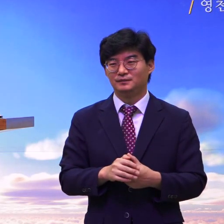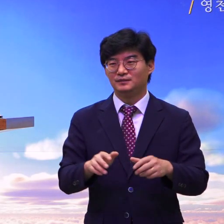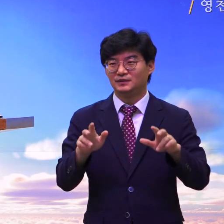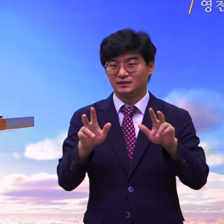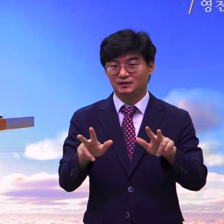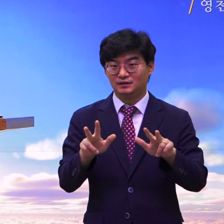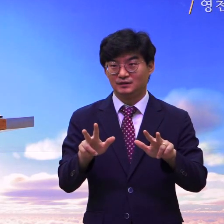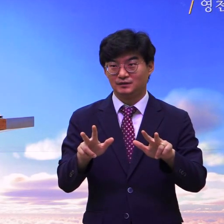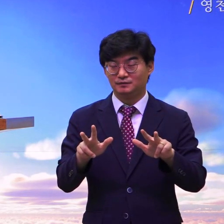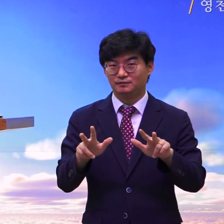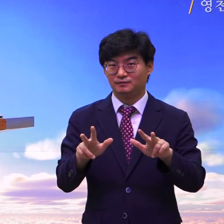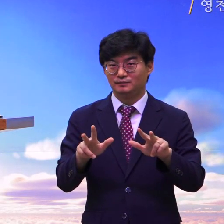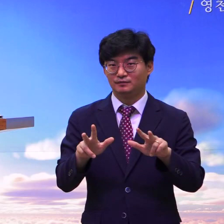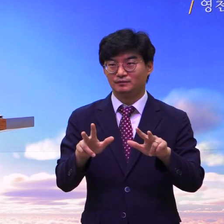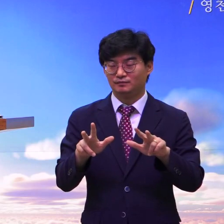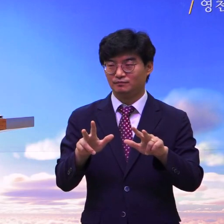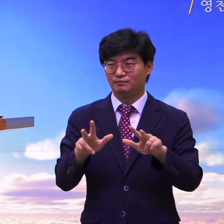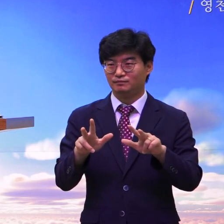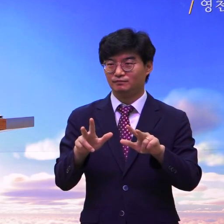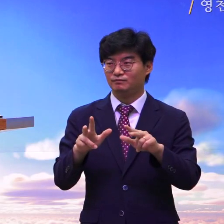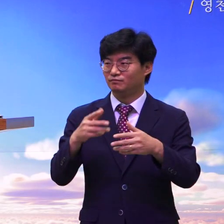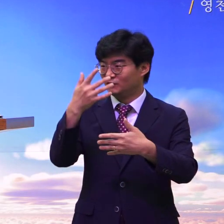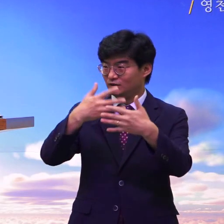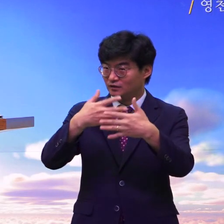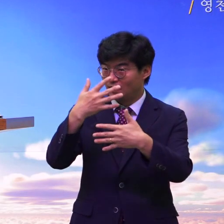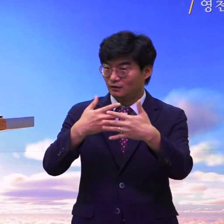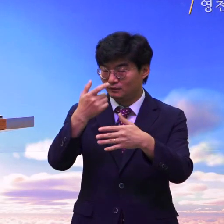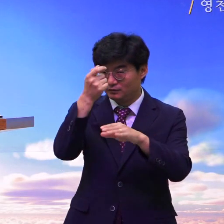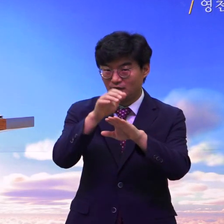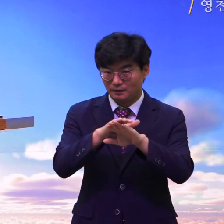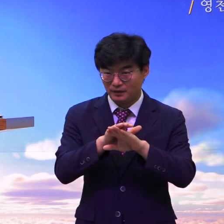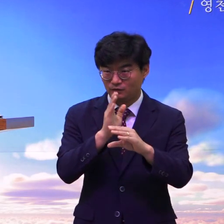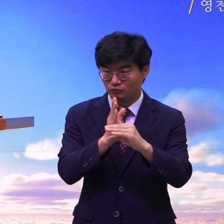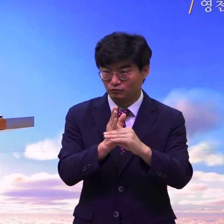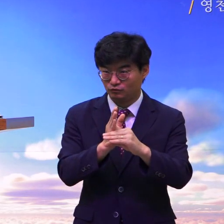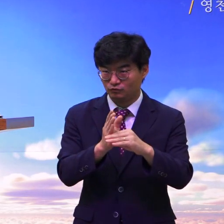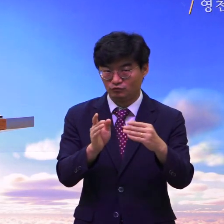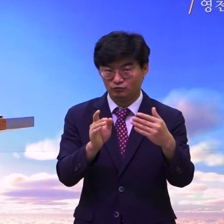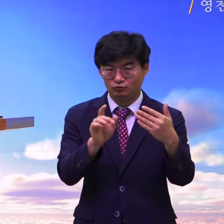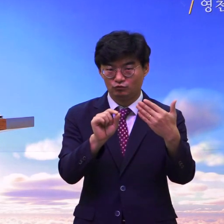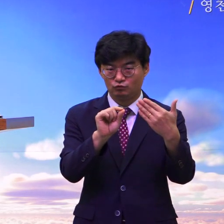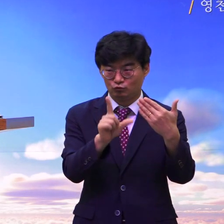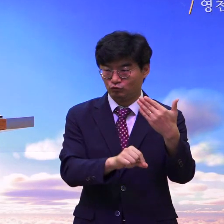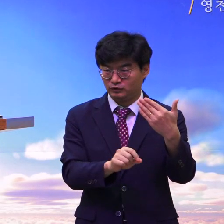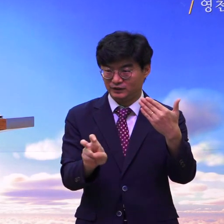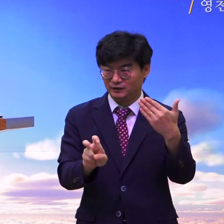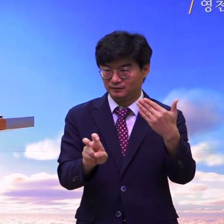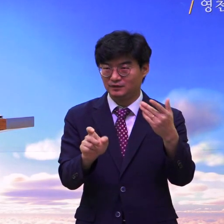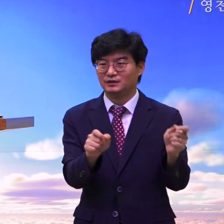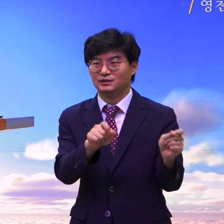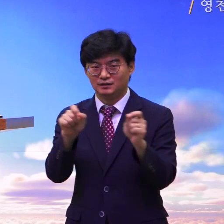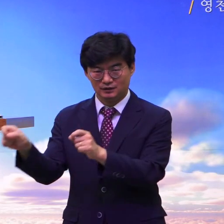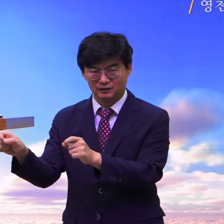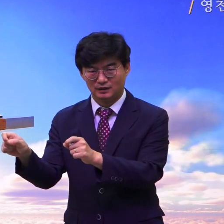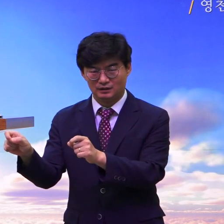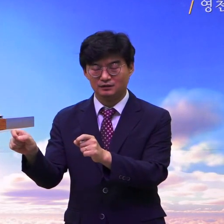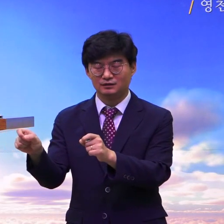지금 비대면 예배를 9월 20일 주일까지 연장하기로 했습니다. 50인